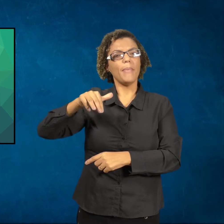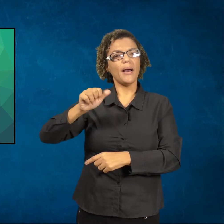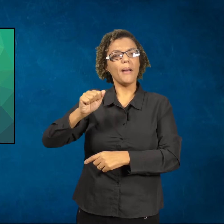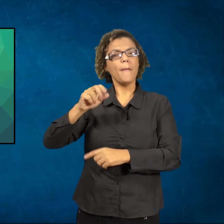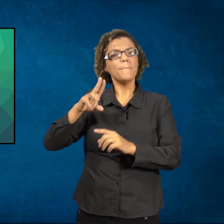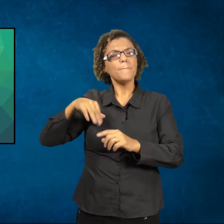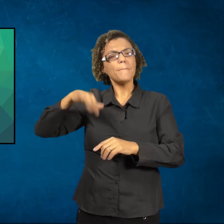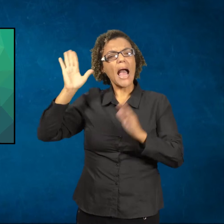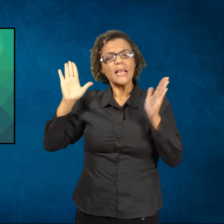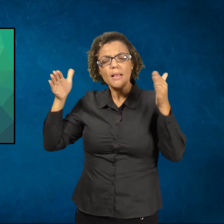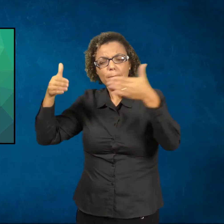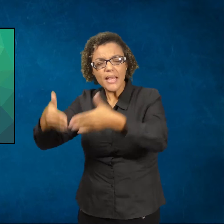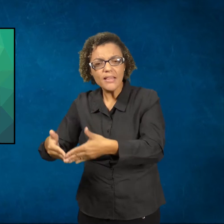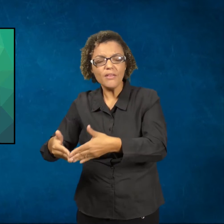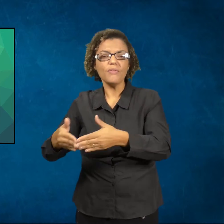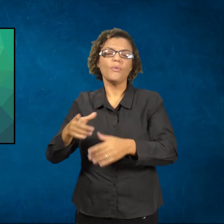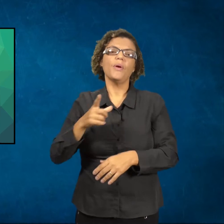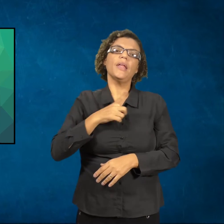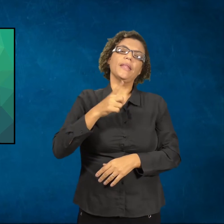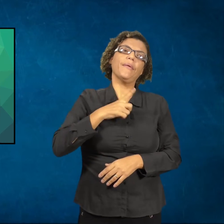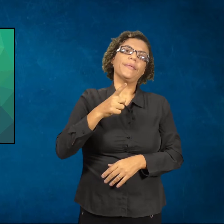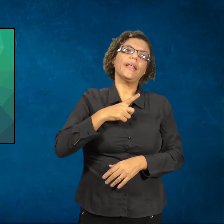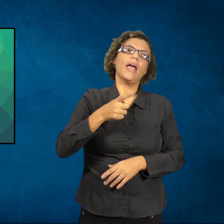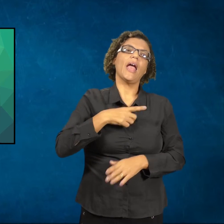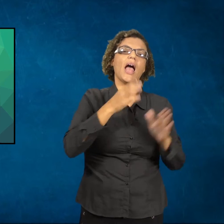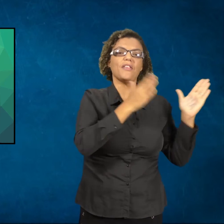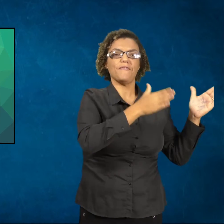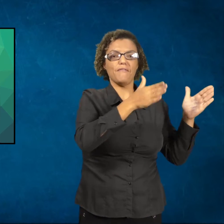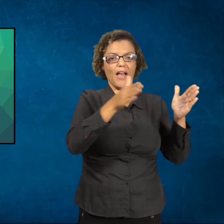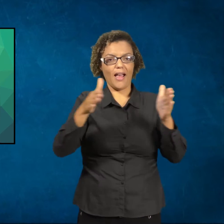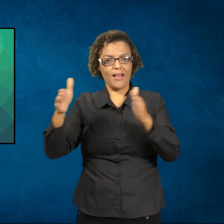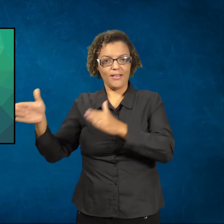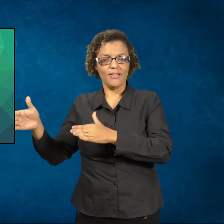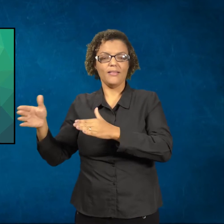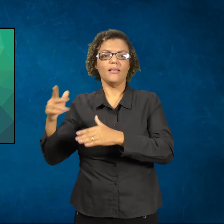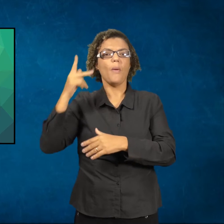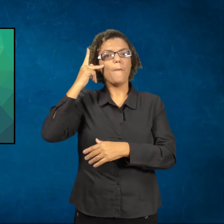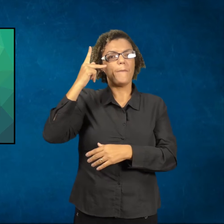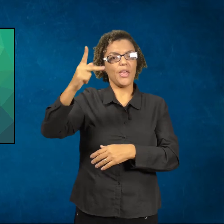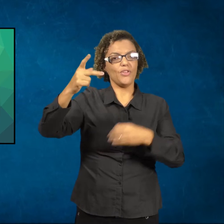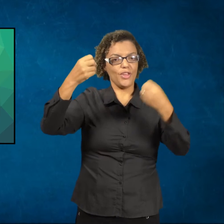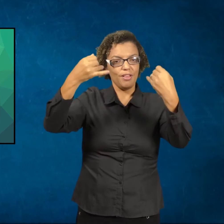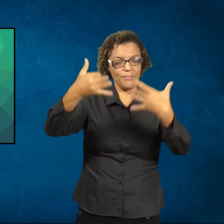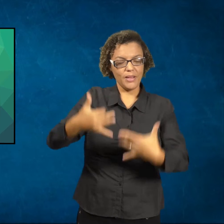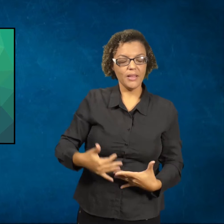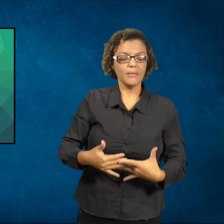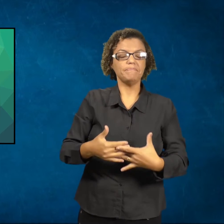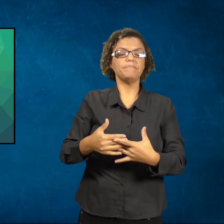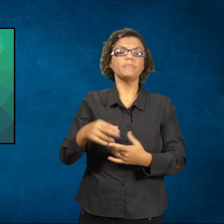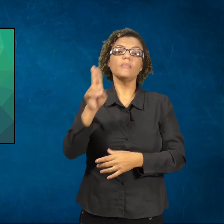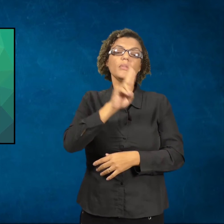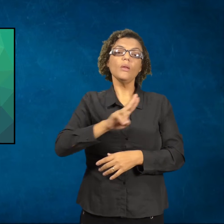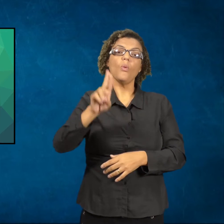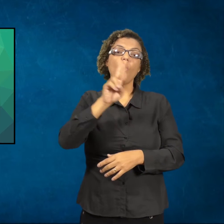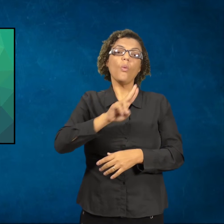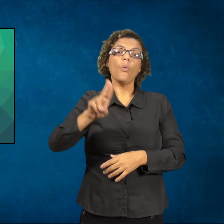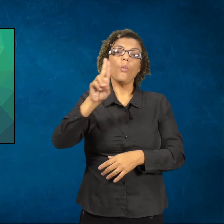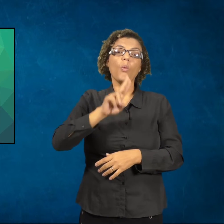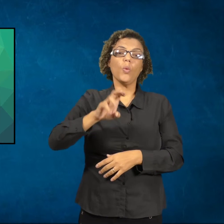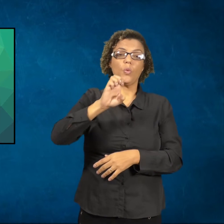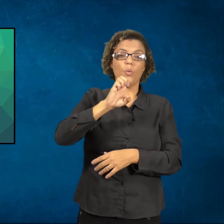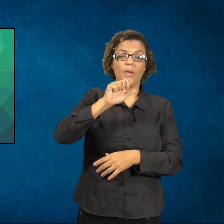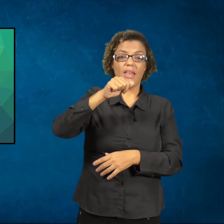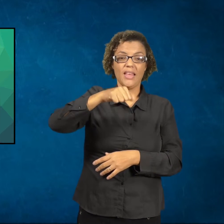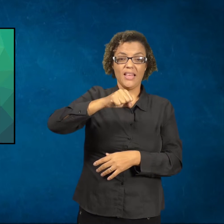descreve período sensório-motor, são fases, essa fase particularmente, o uso de esquema é um uso muito